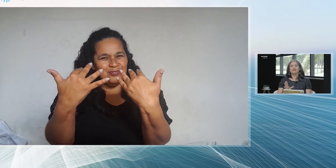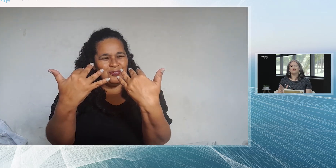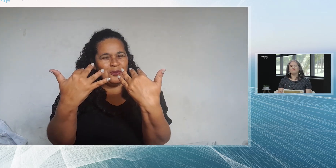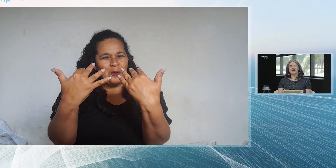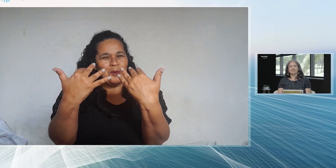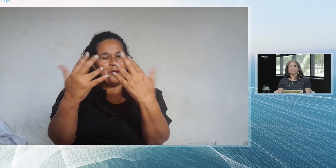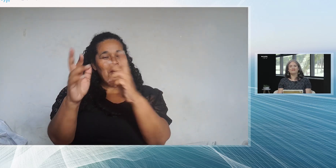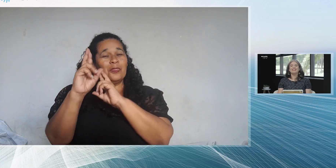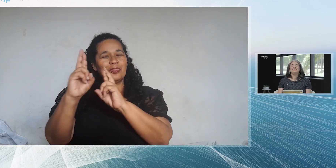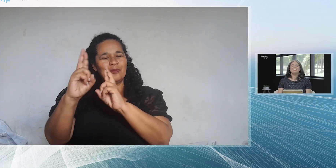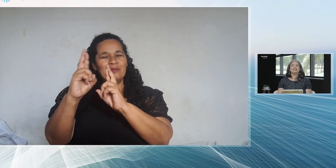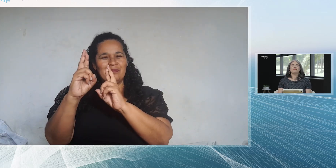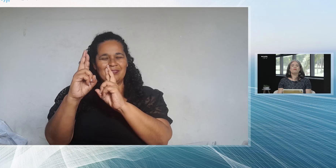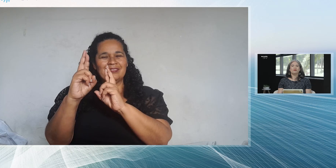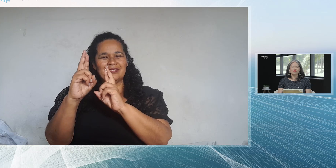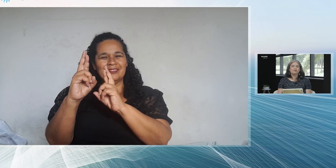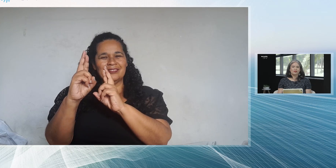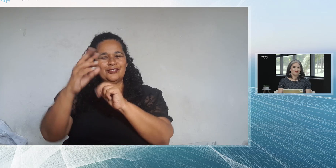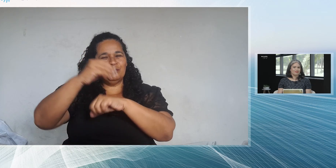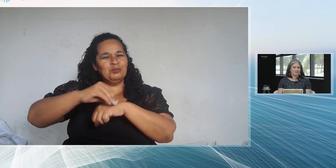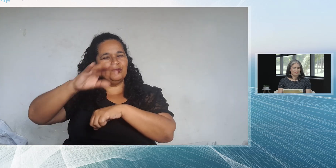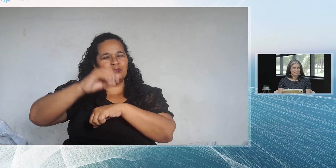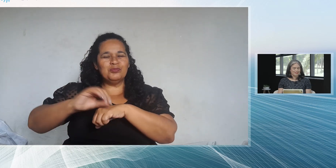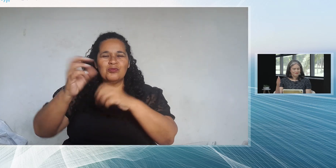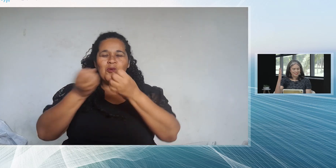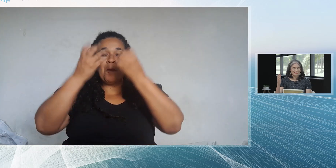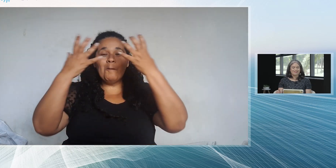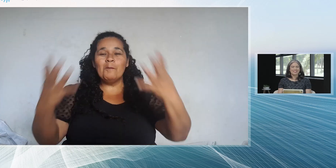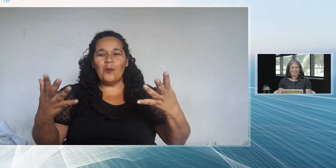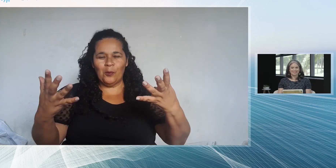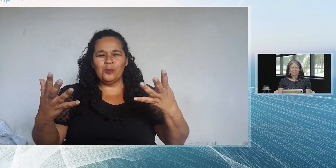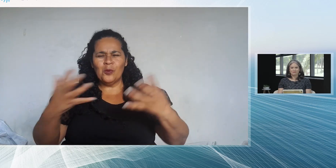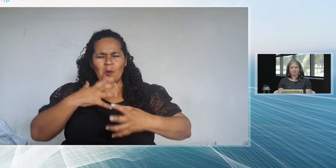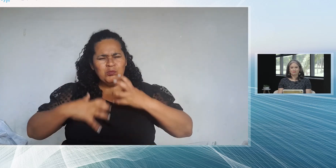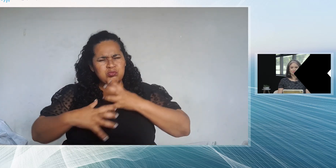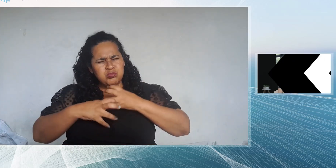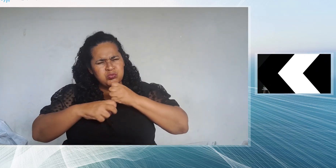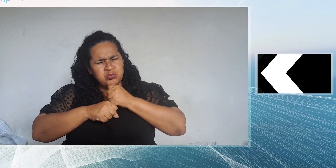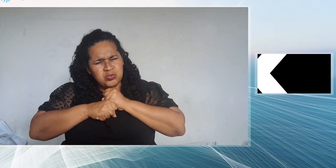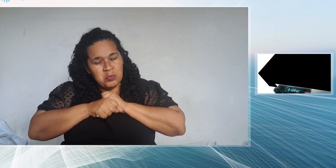Um grande abraço e até o próximo Inclusão Entrevista, se Deus quiser.